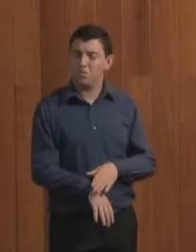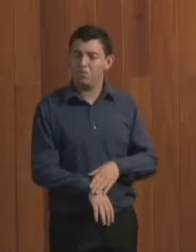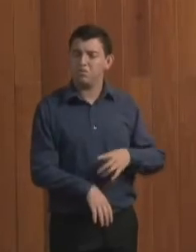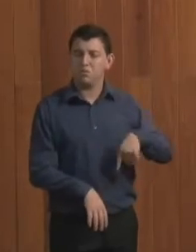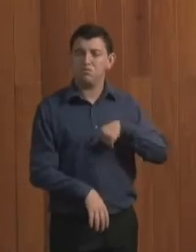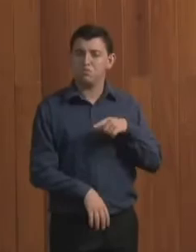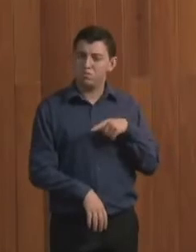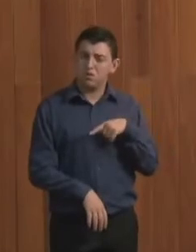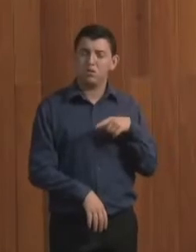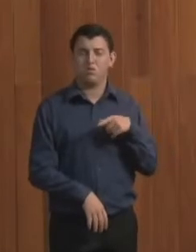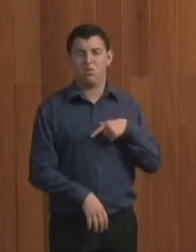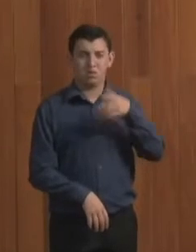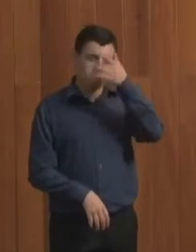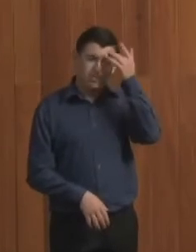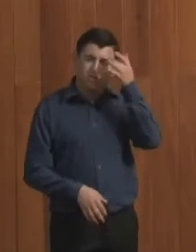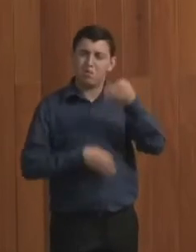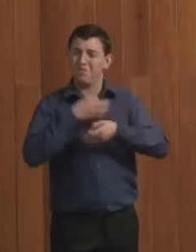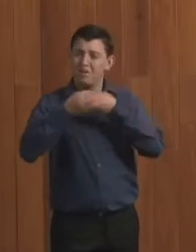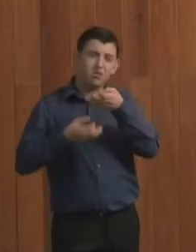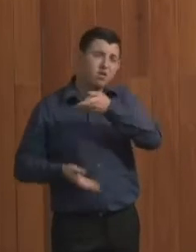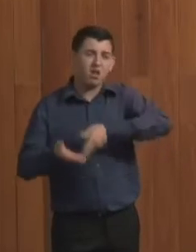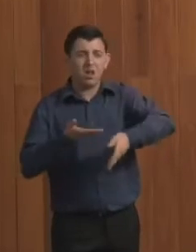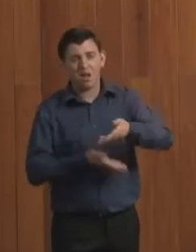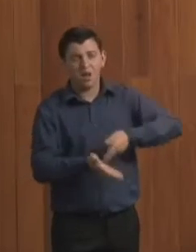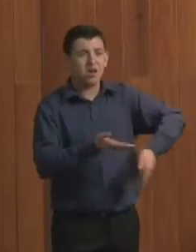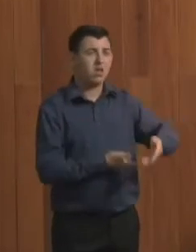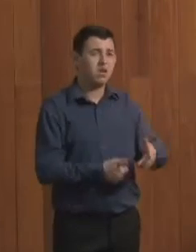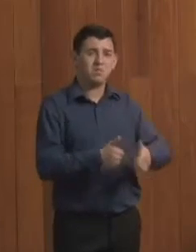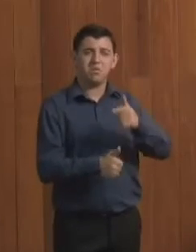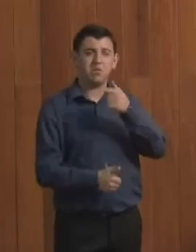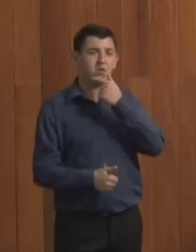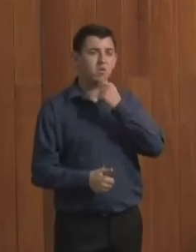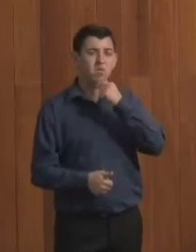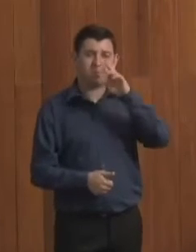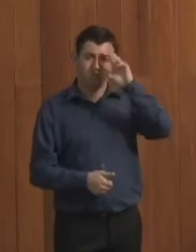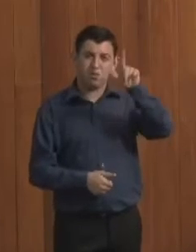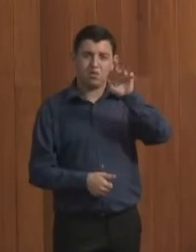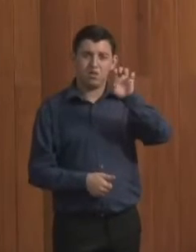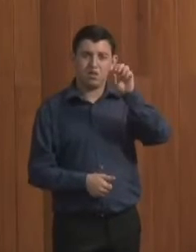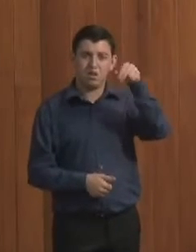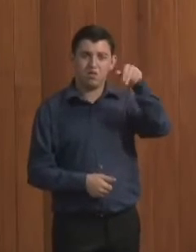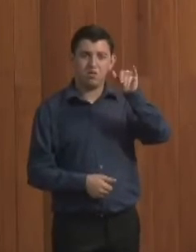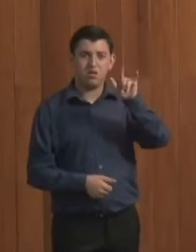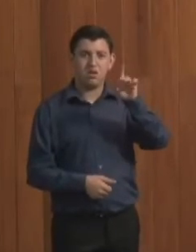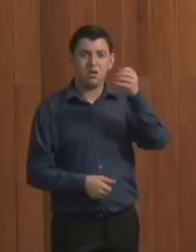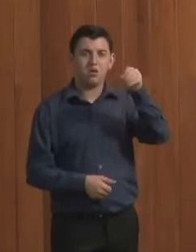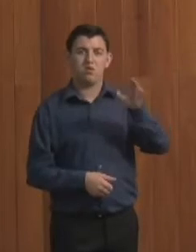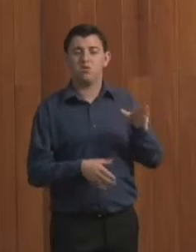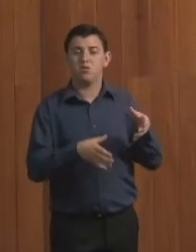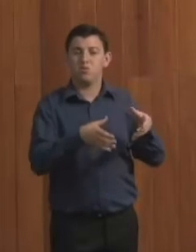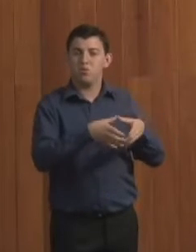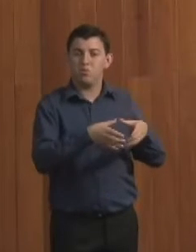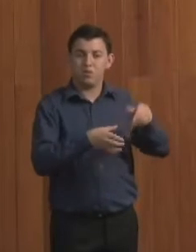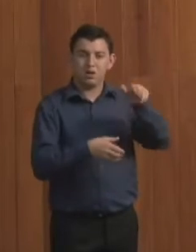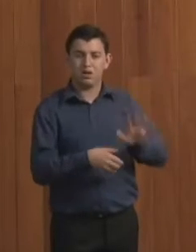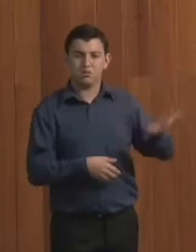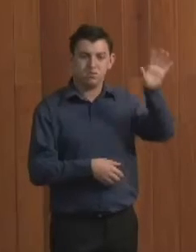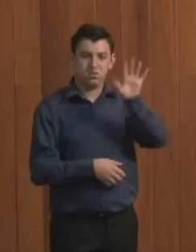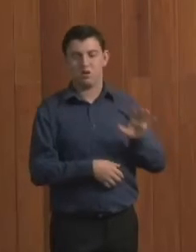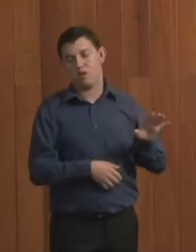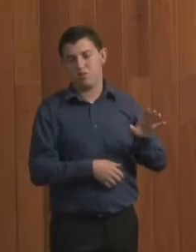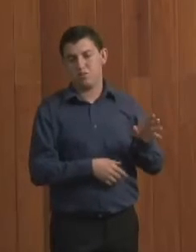um partilhou. Primeiramente, foi o senhor Leonildo, que é da Coordenação Nacional do Movimento da População de Rua e atua no